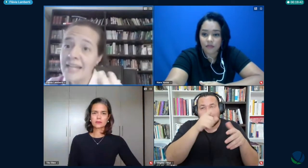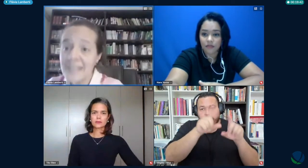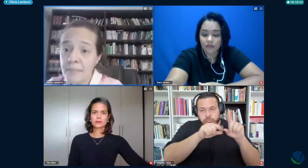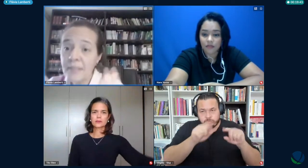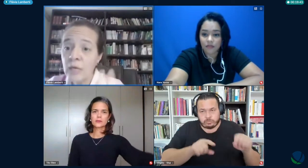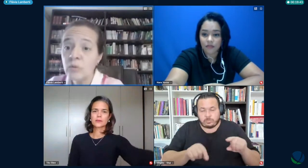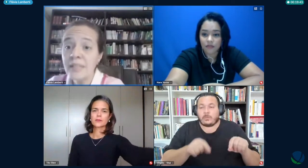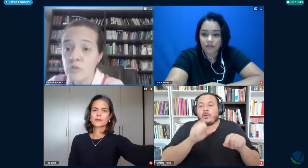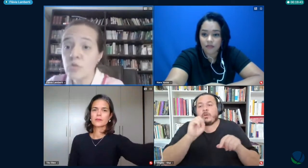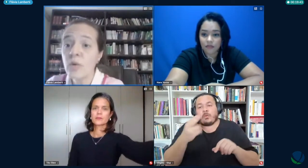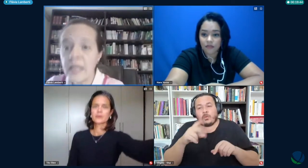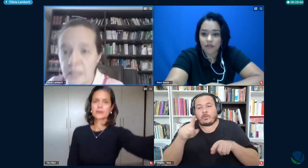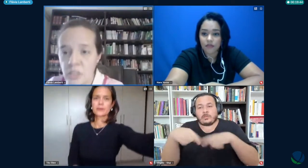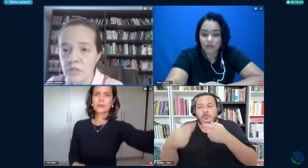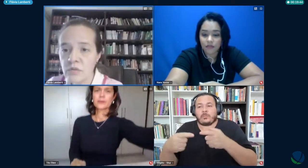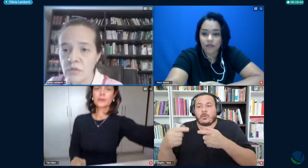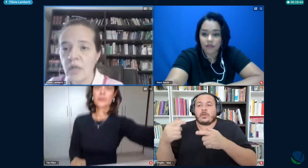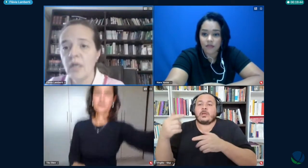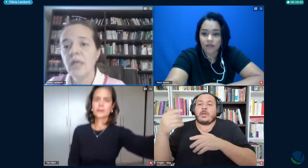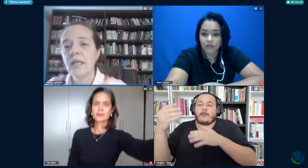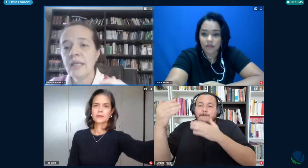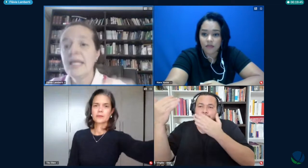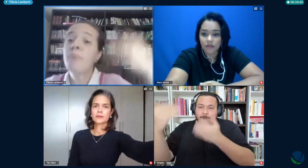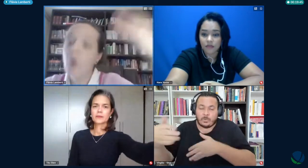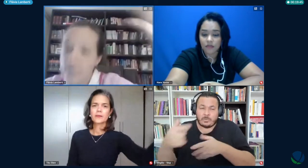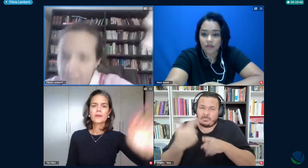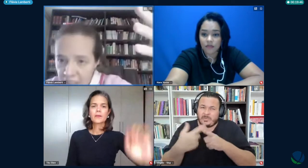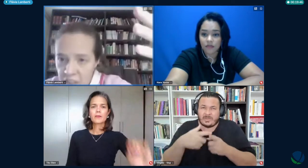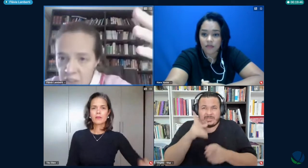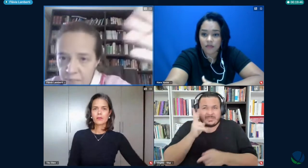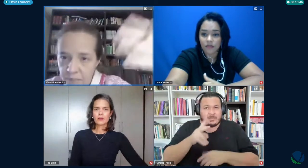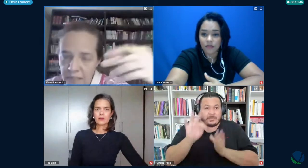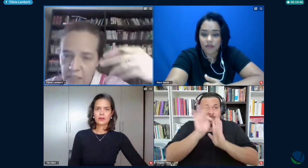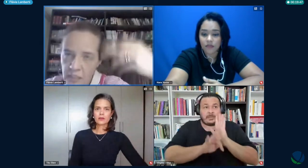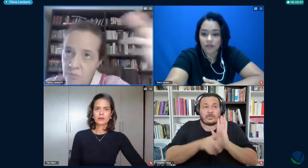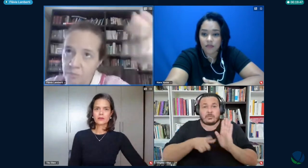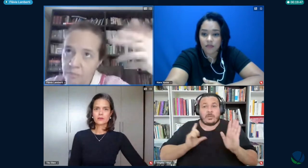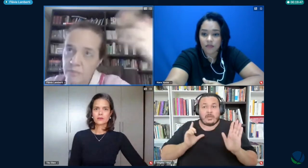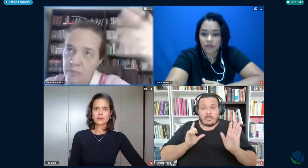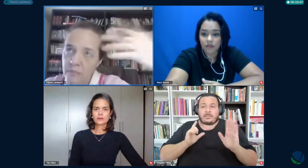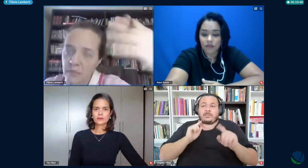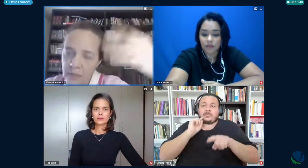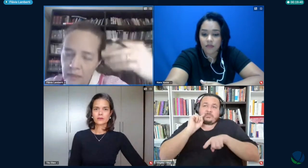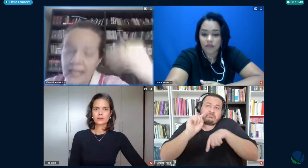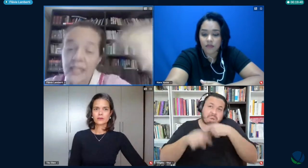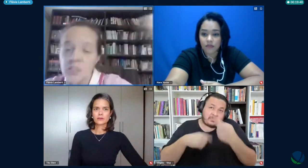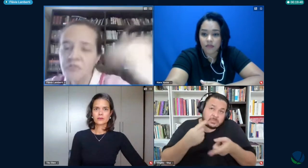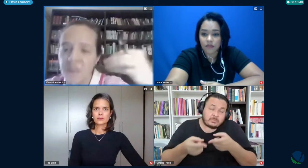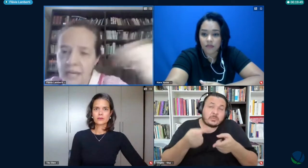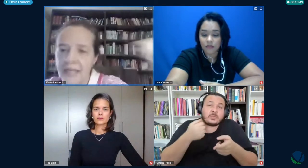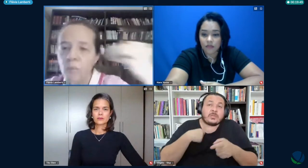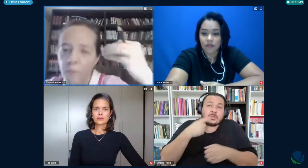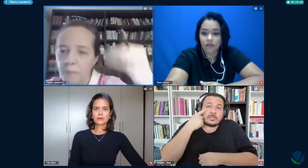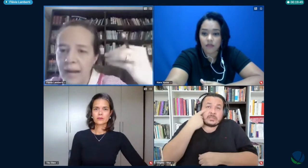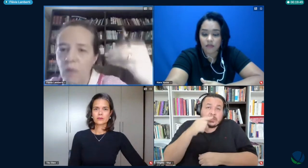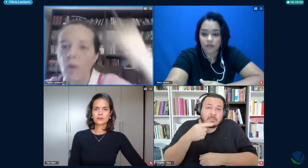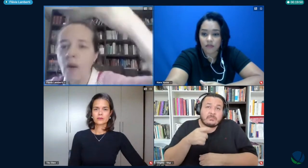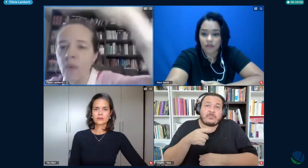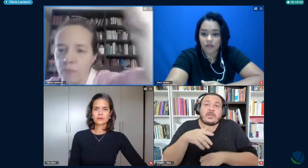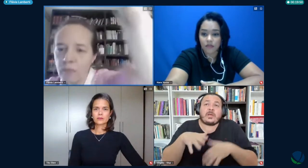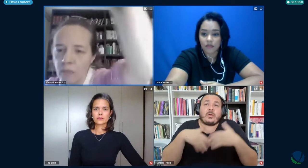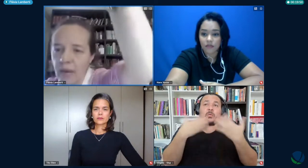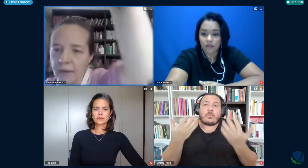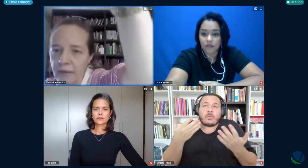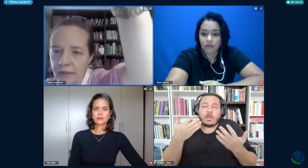na verdade, sempre tem o texto antes e depois que a gente identifica para